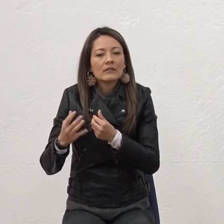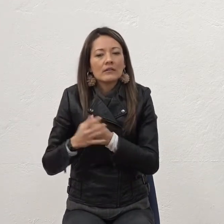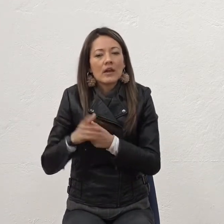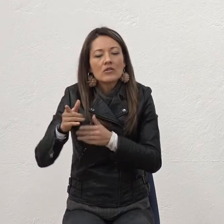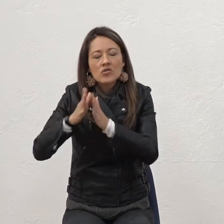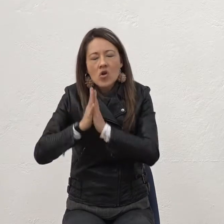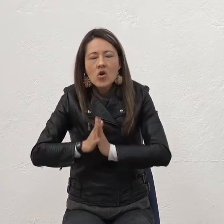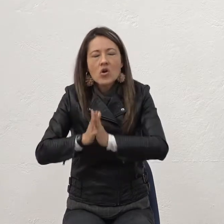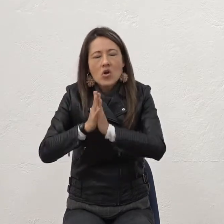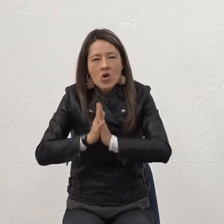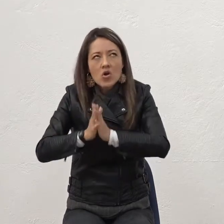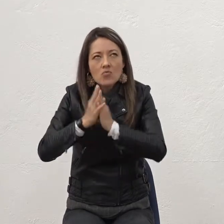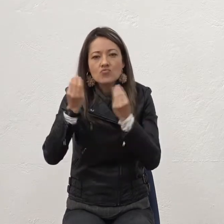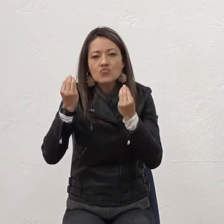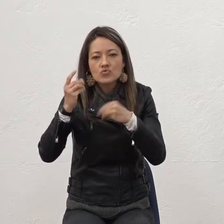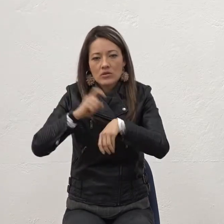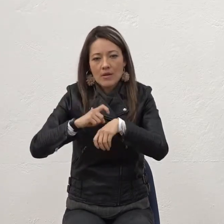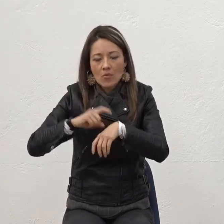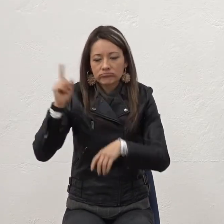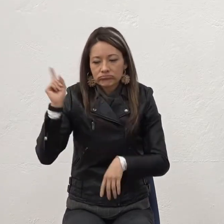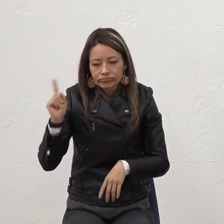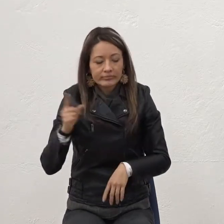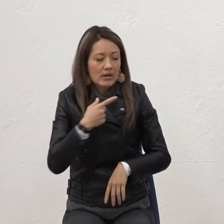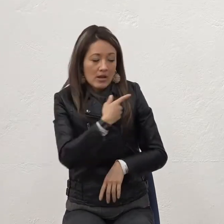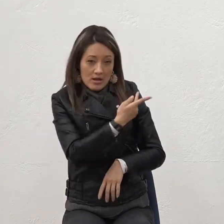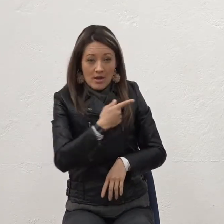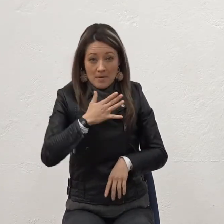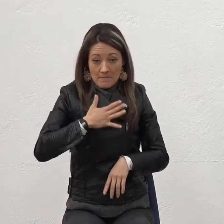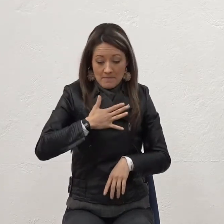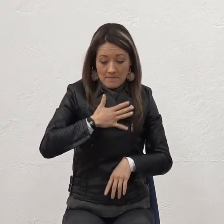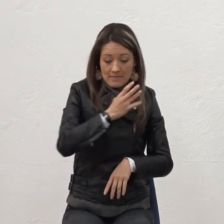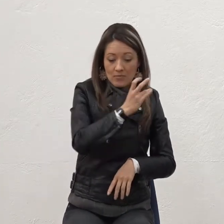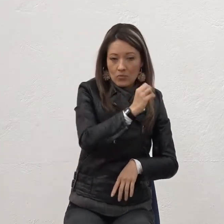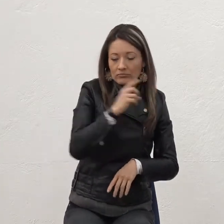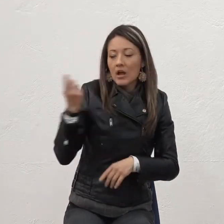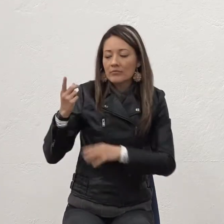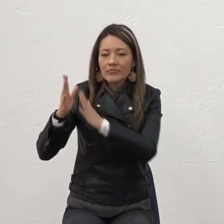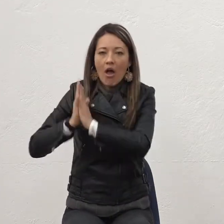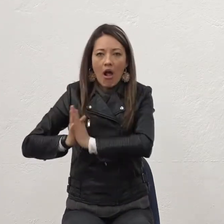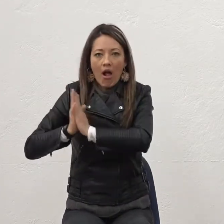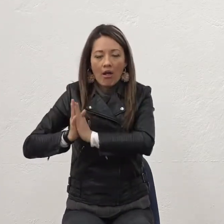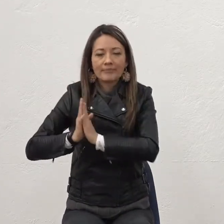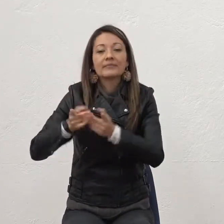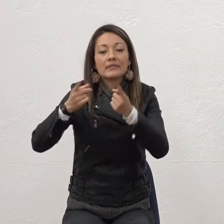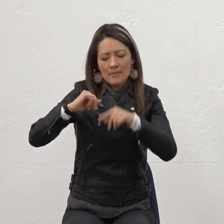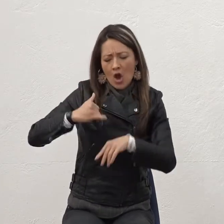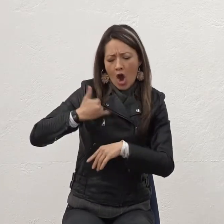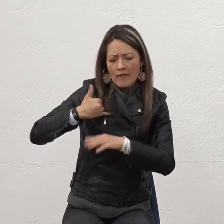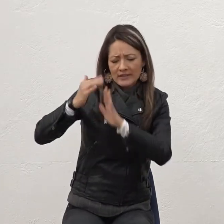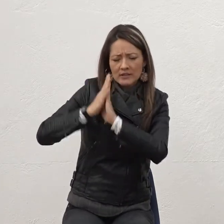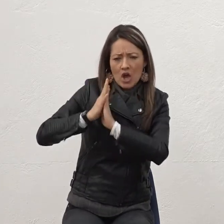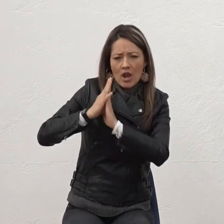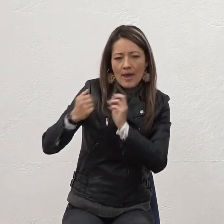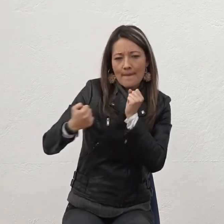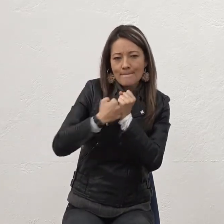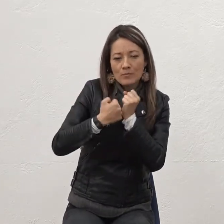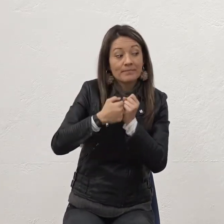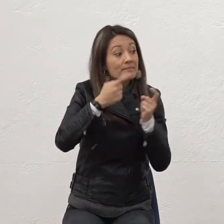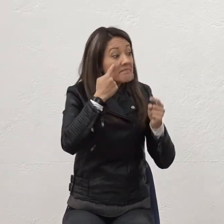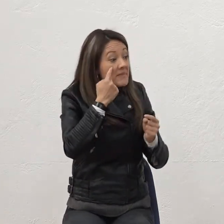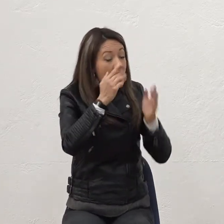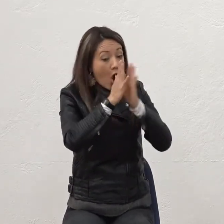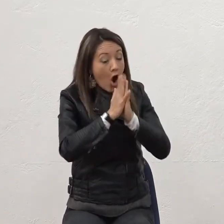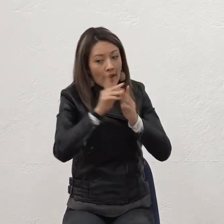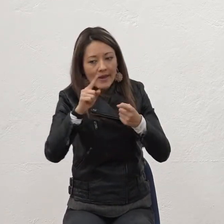estuvieron orando por nosotros mucho tiempo. Él me lo contaba después, que mucho tiempo oraban. Y los jóvenes oraban. Él colocaba: mira, oremos por